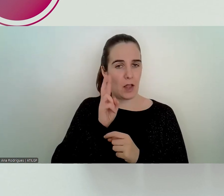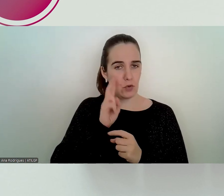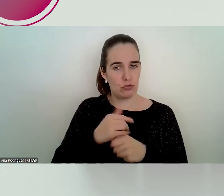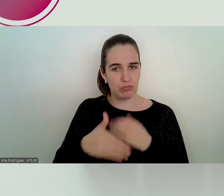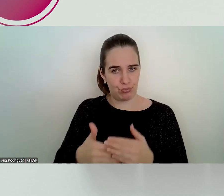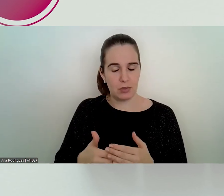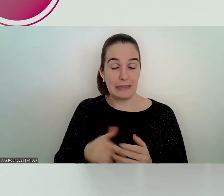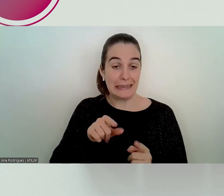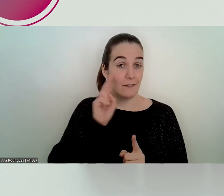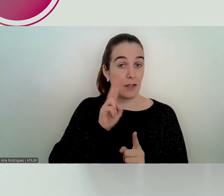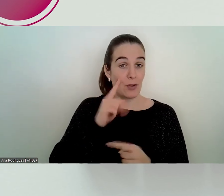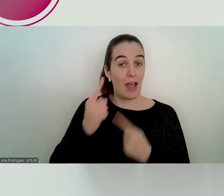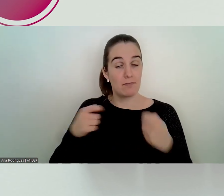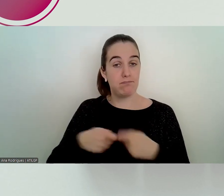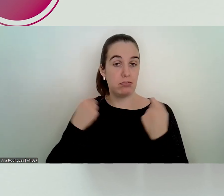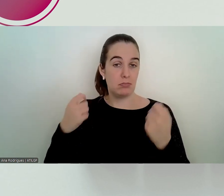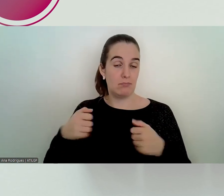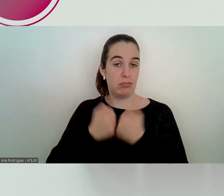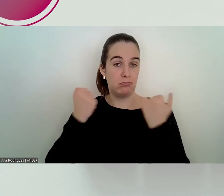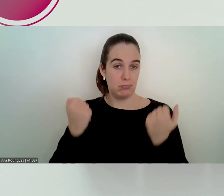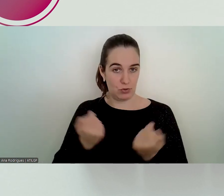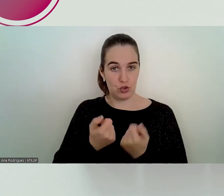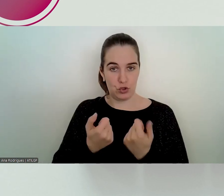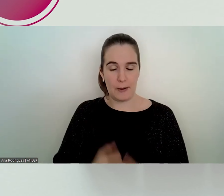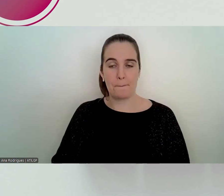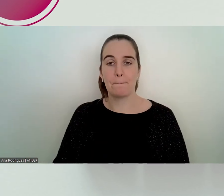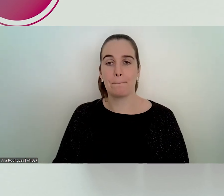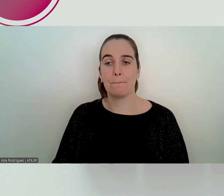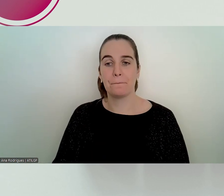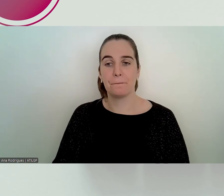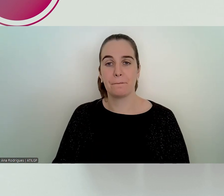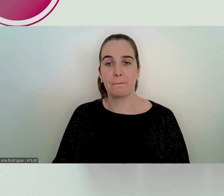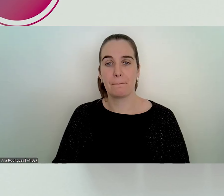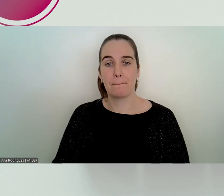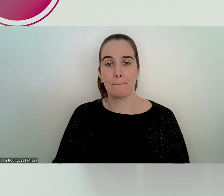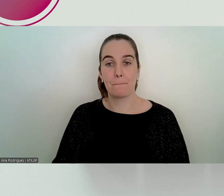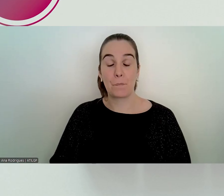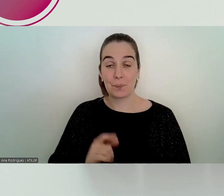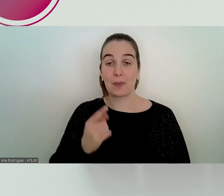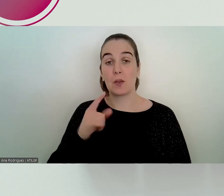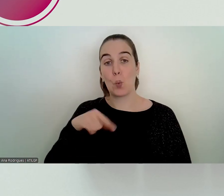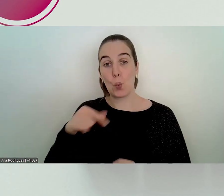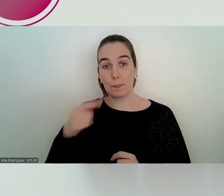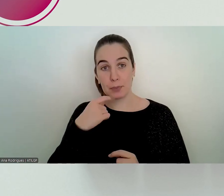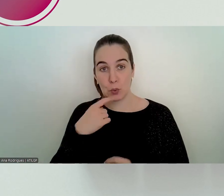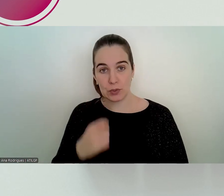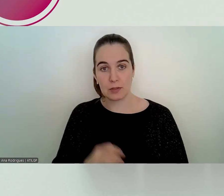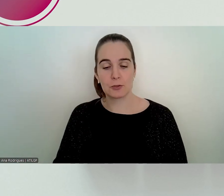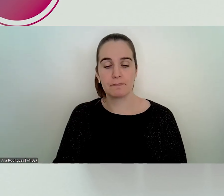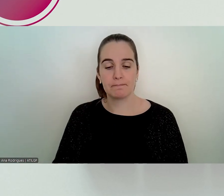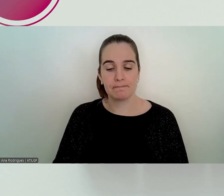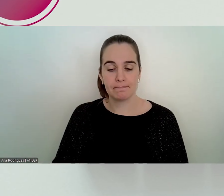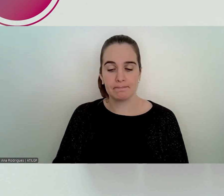valores conflituantes, não é? Bom, queria avançar também com mais algumas das questões aqui dos nossos